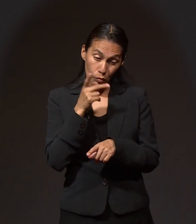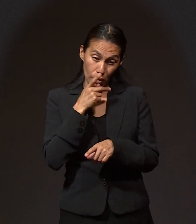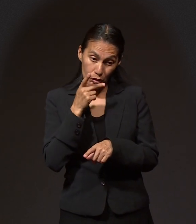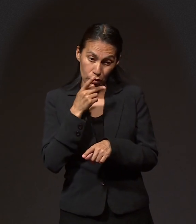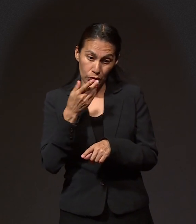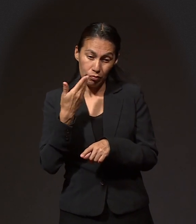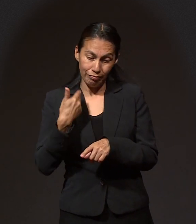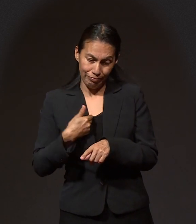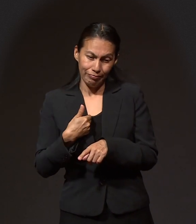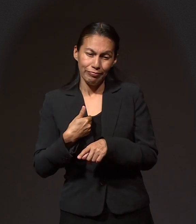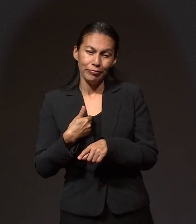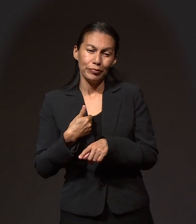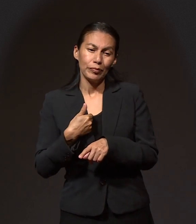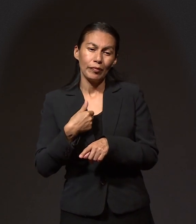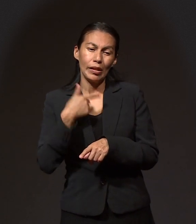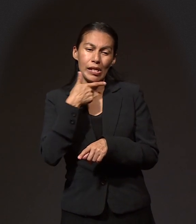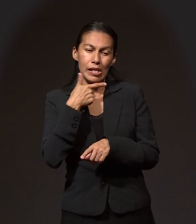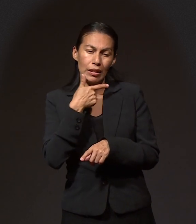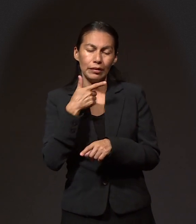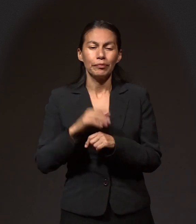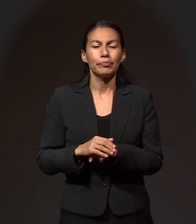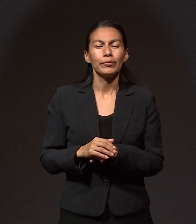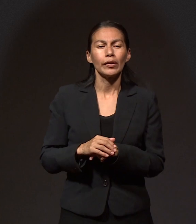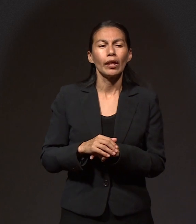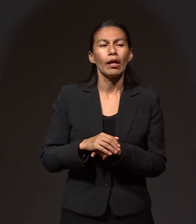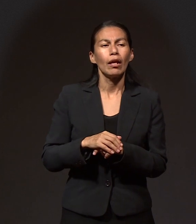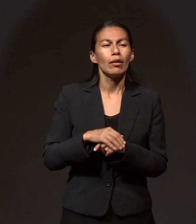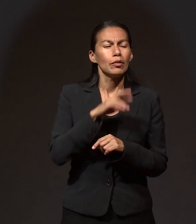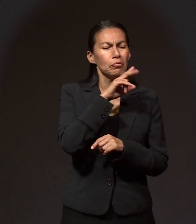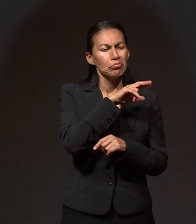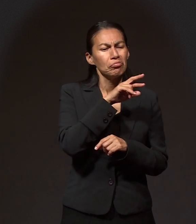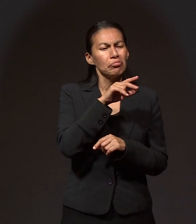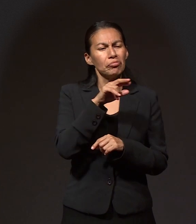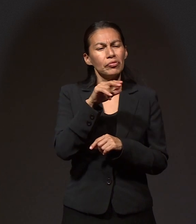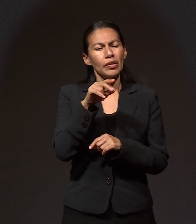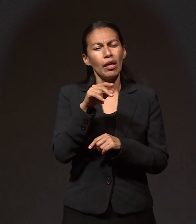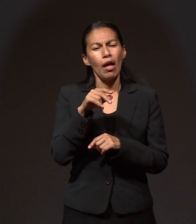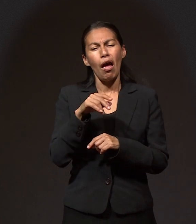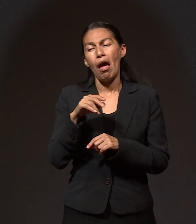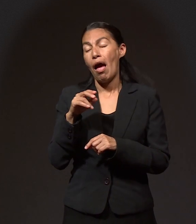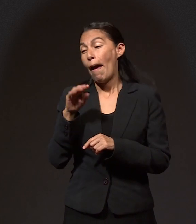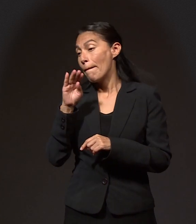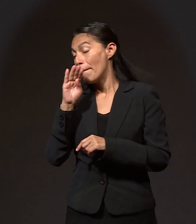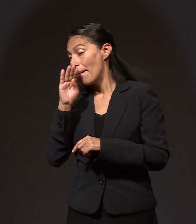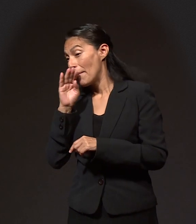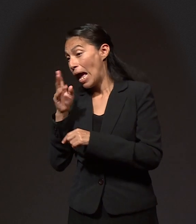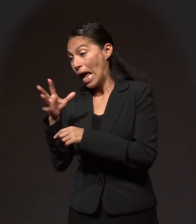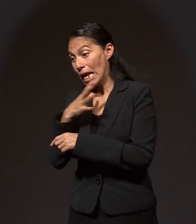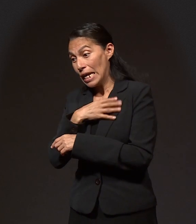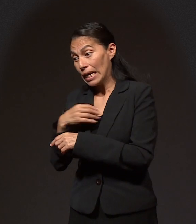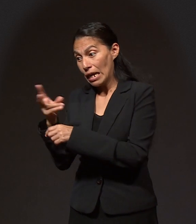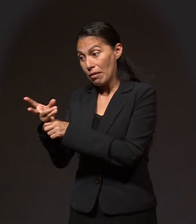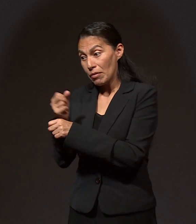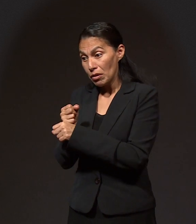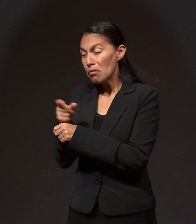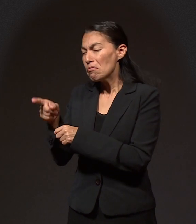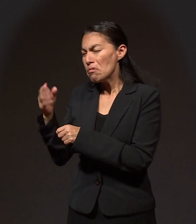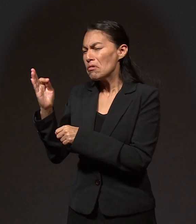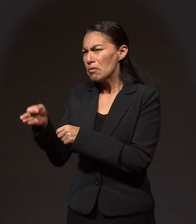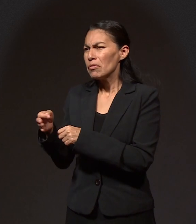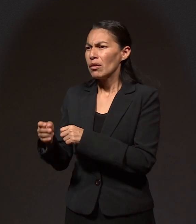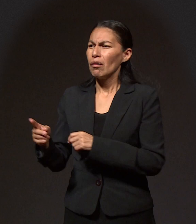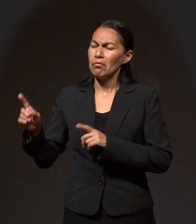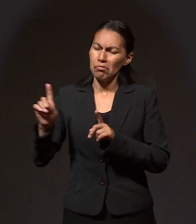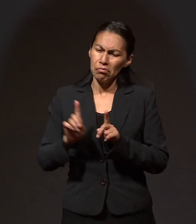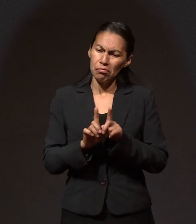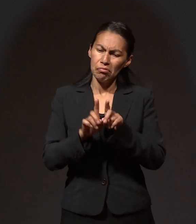a un evento. Y la mamá invitó a su hija, la hija ni se acordaba de esto. Y cuando ven que un cerebro iba pasando, describe exactamente cómo